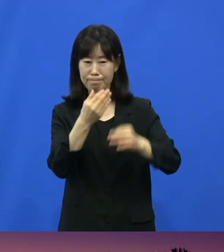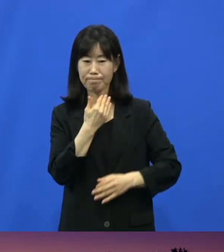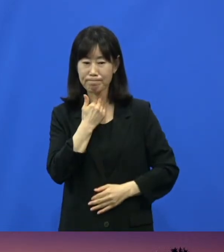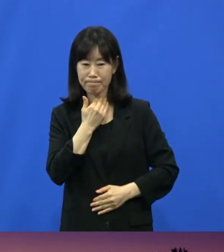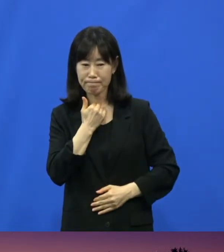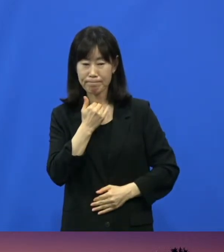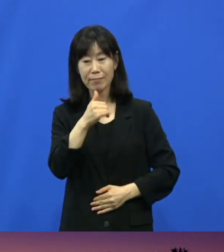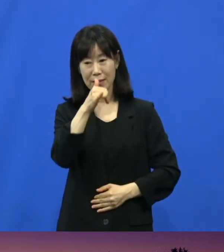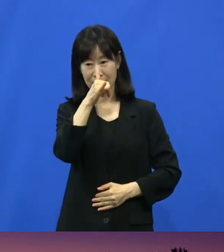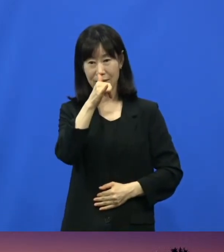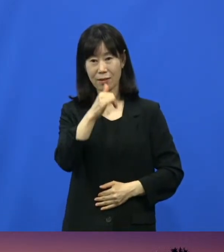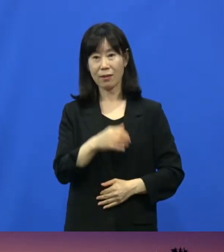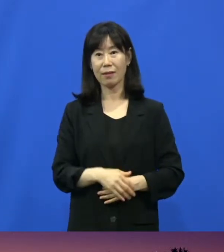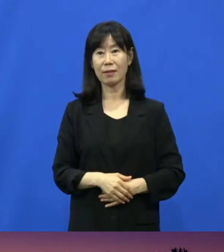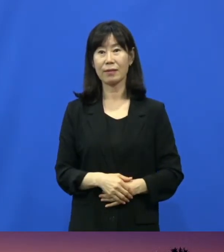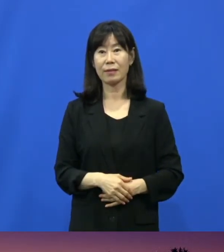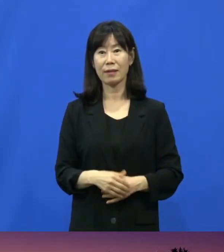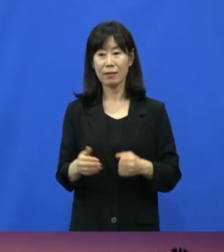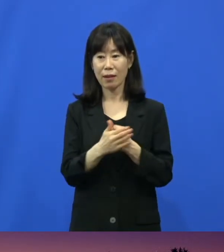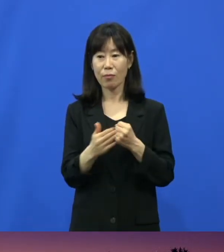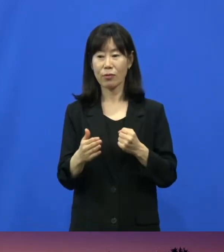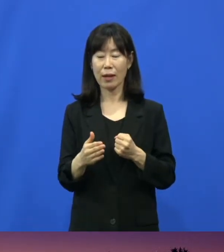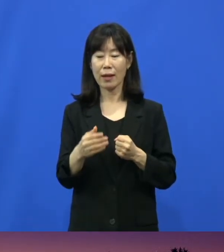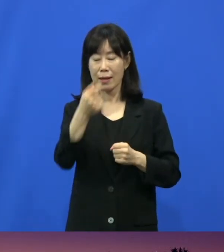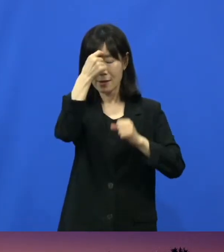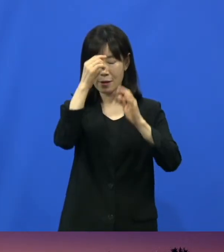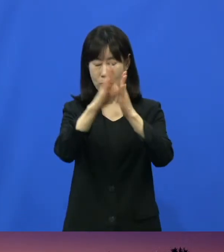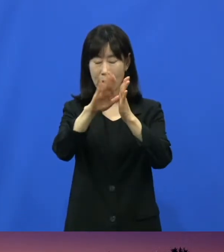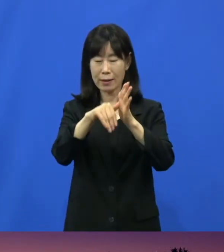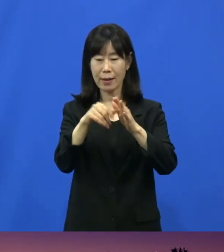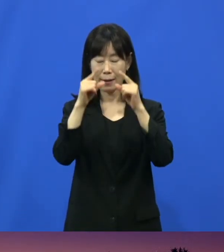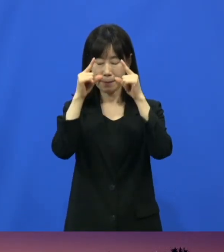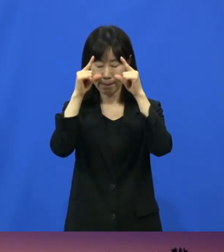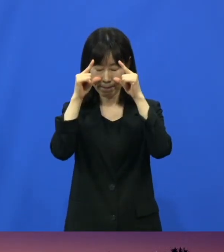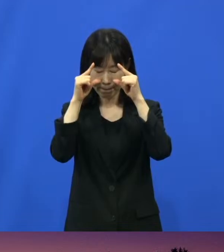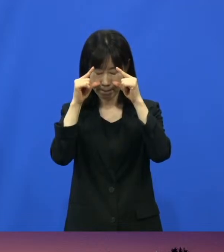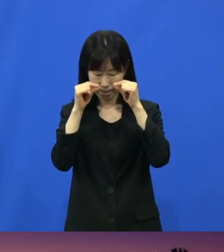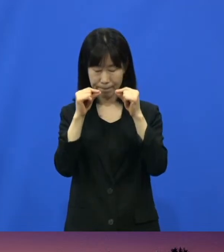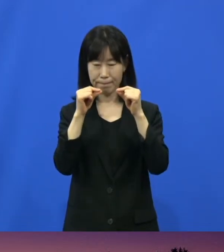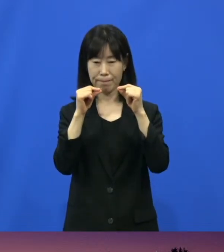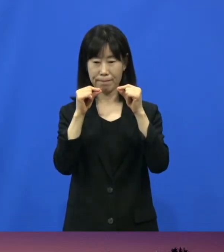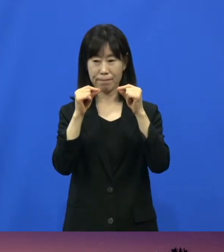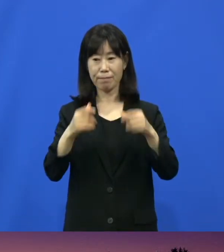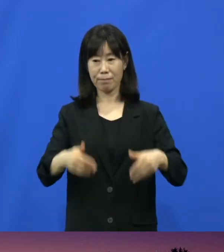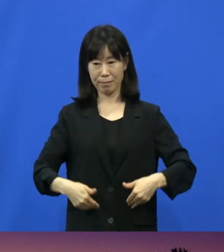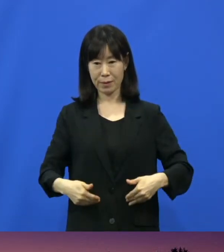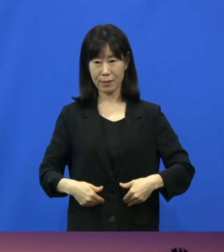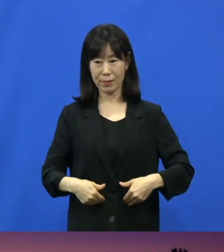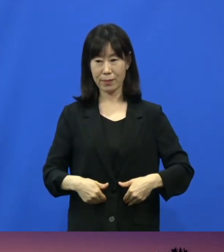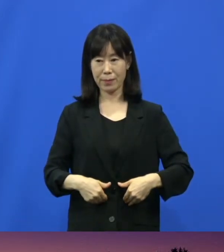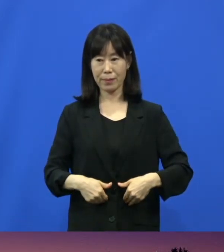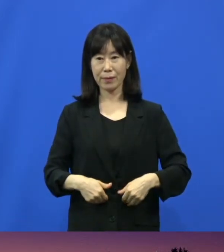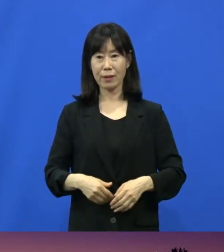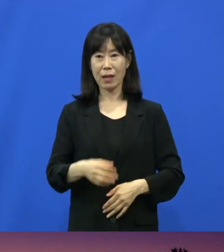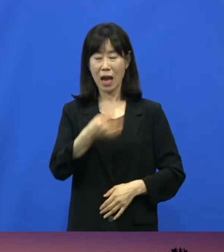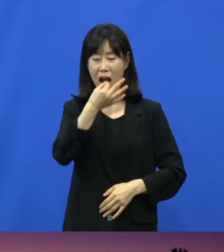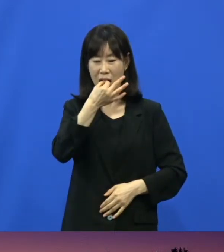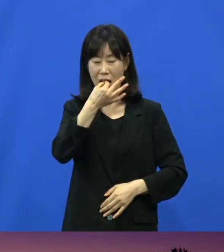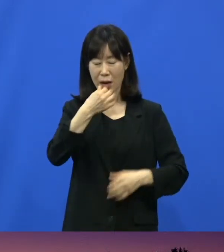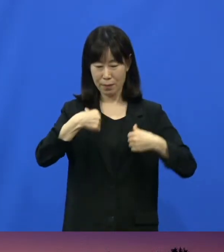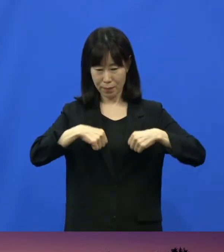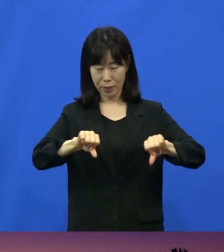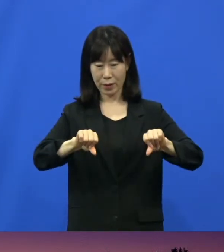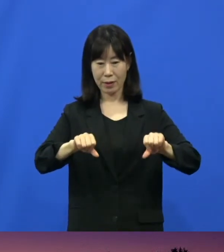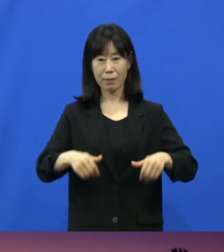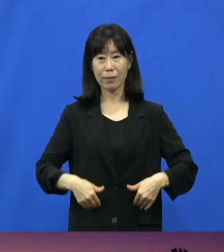거예요. 눈을 감는 게 기도예요. 감아야 돼요. 이 탐욕적인 눈을 접어야 돼요. 자,